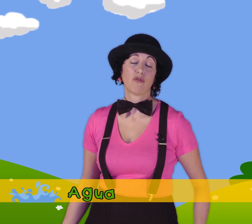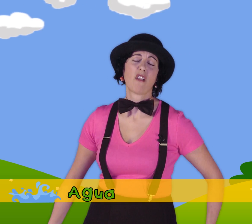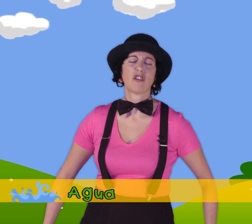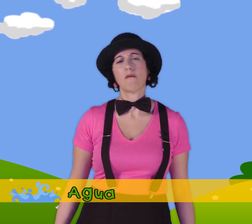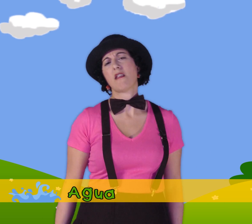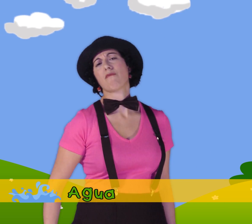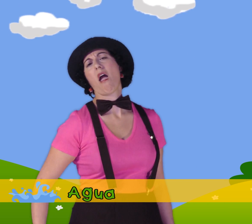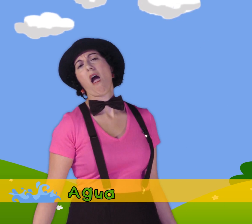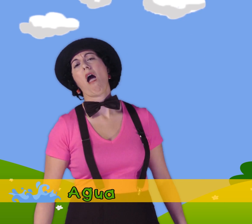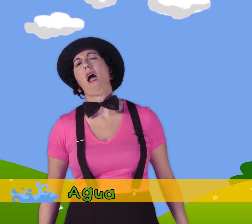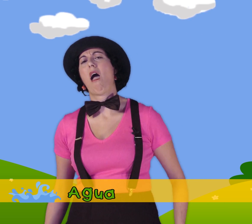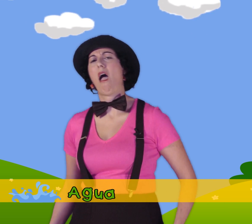soy así de valiente.